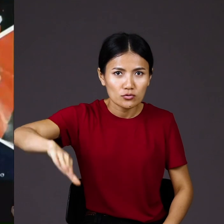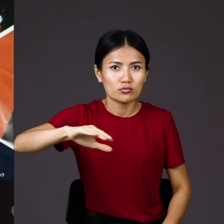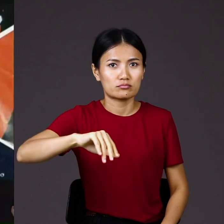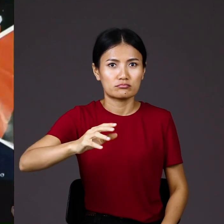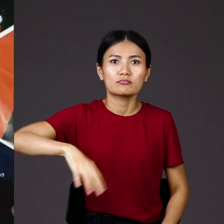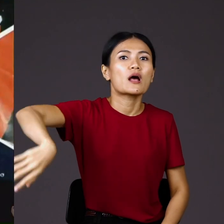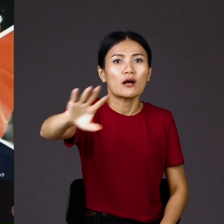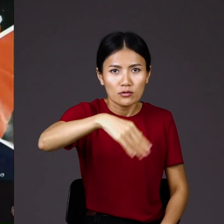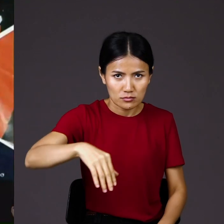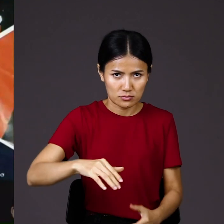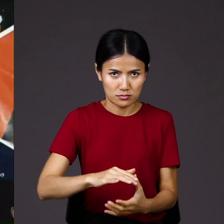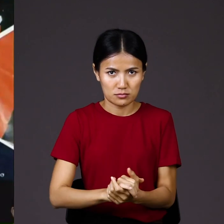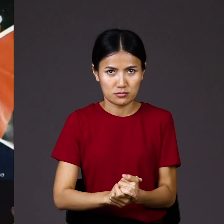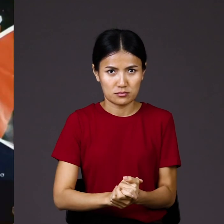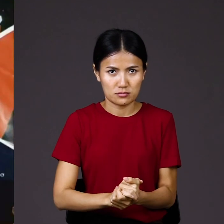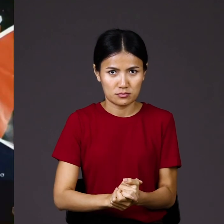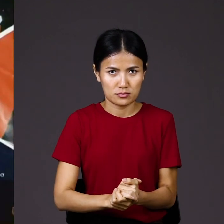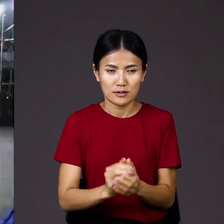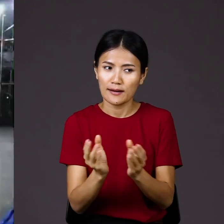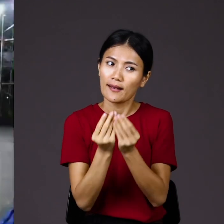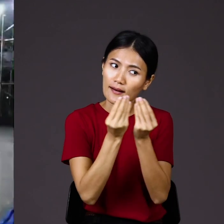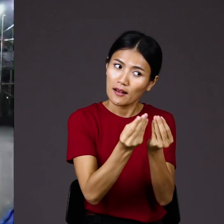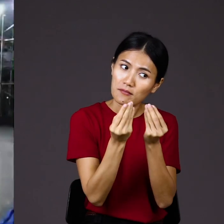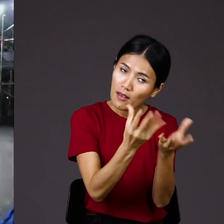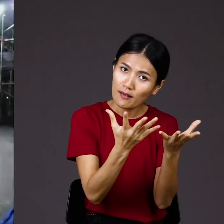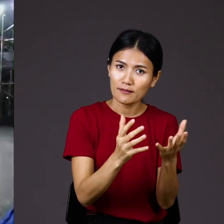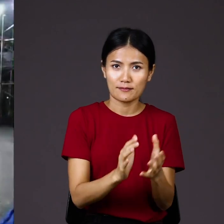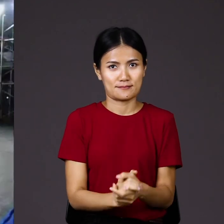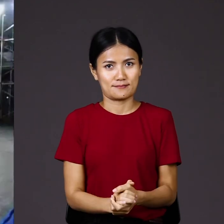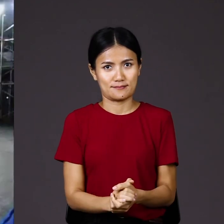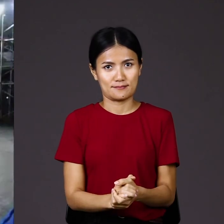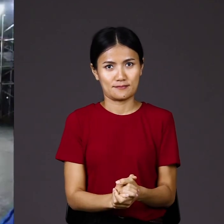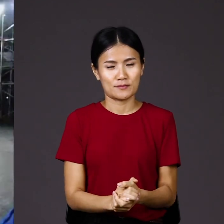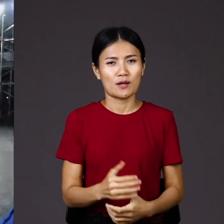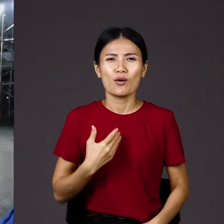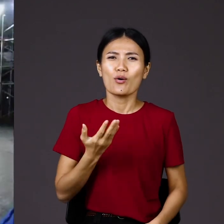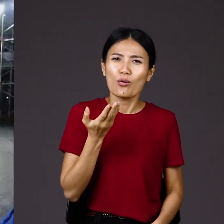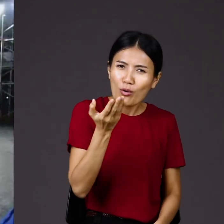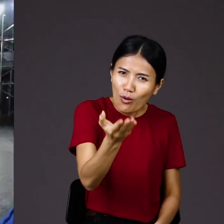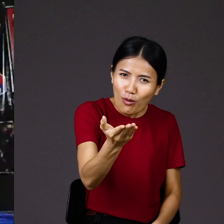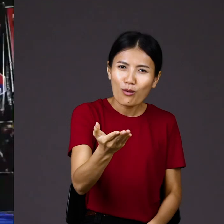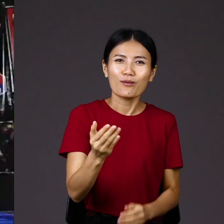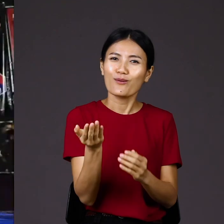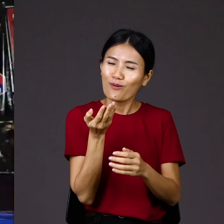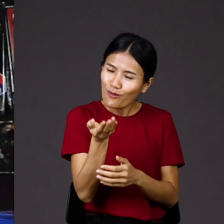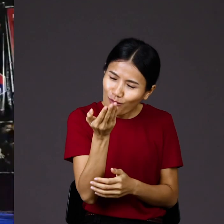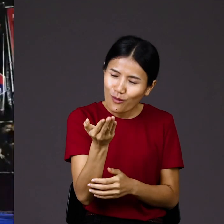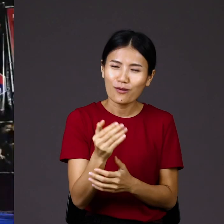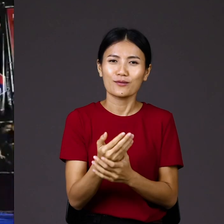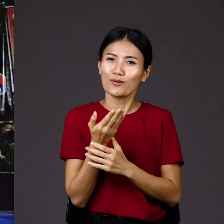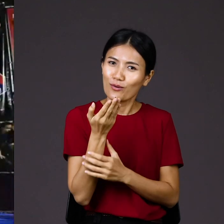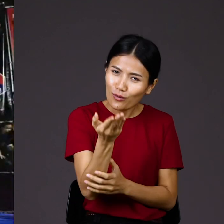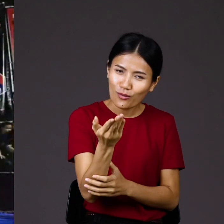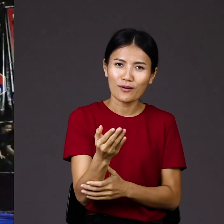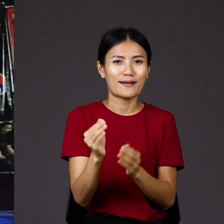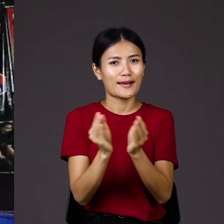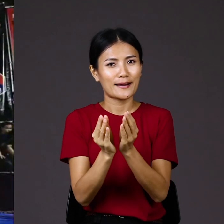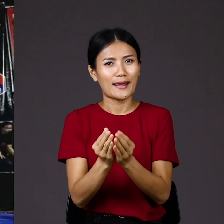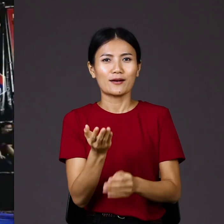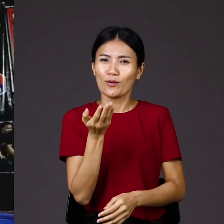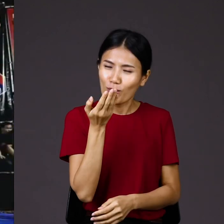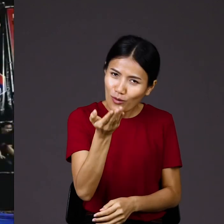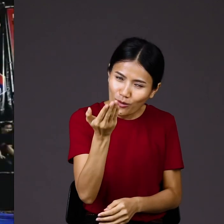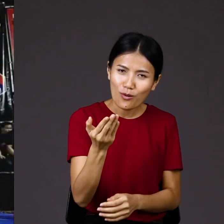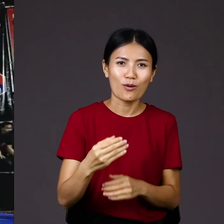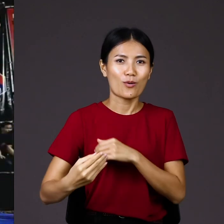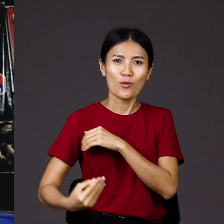ที่นี้ใน5วันที่เหลือขอโอกาสกันอีกครั้งขอความส